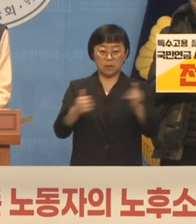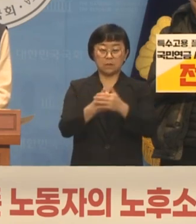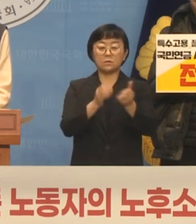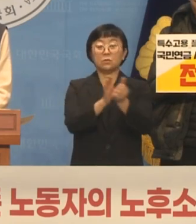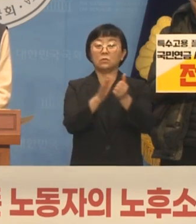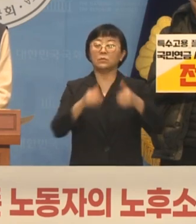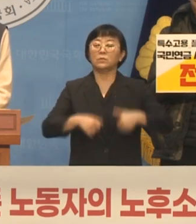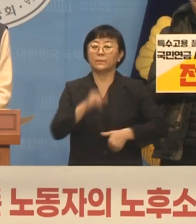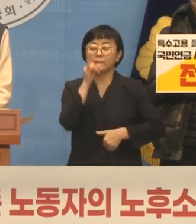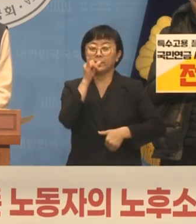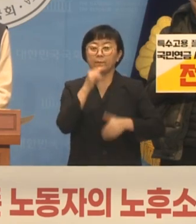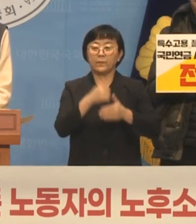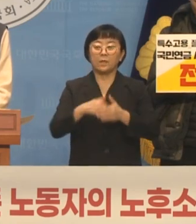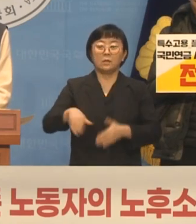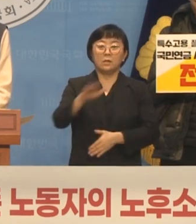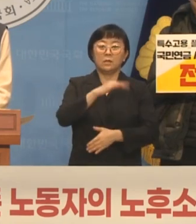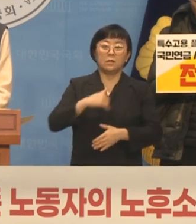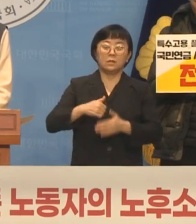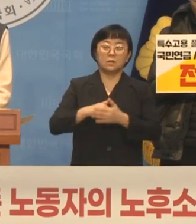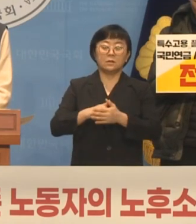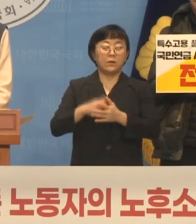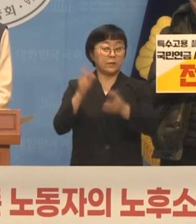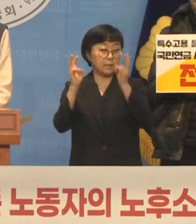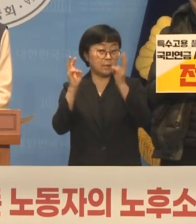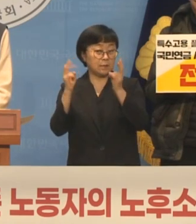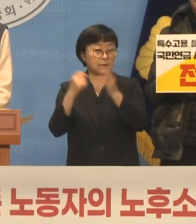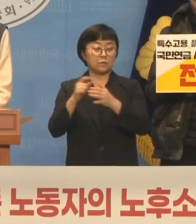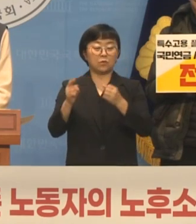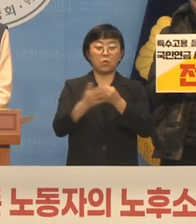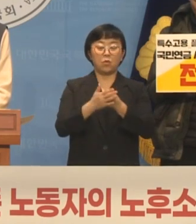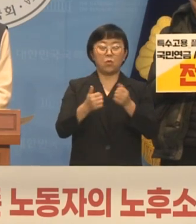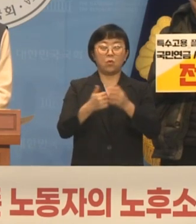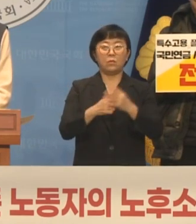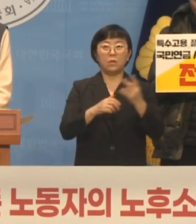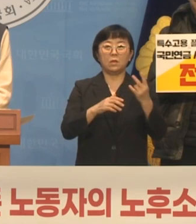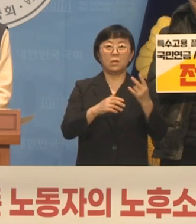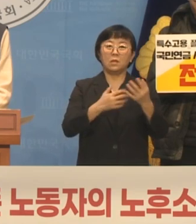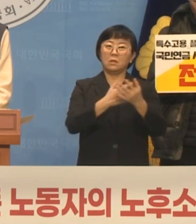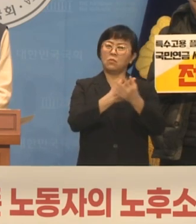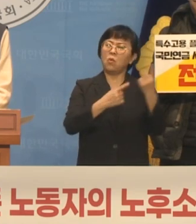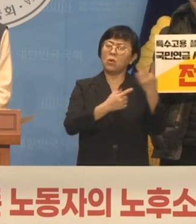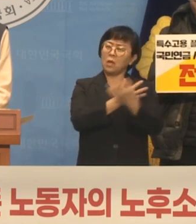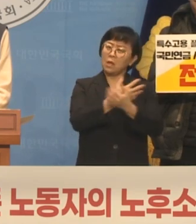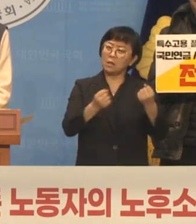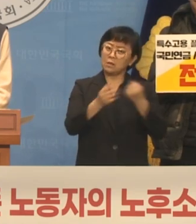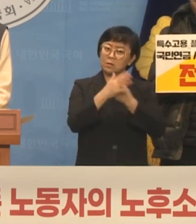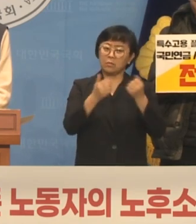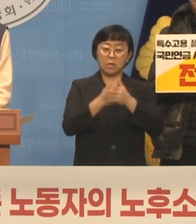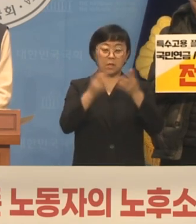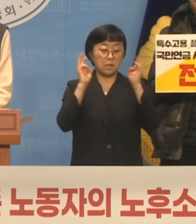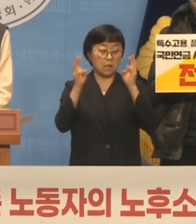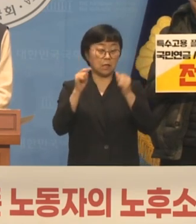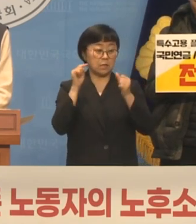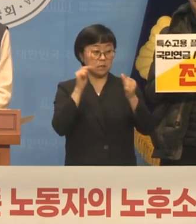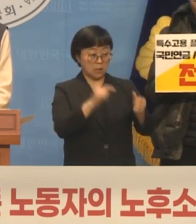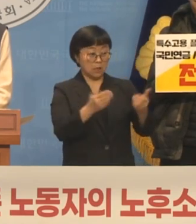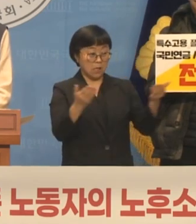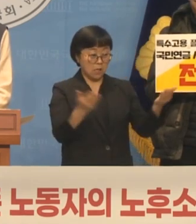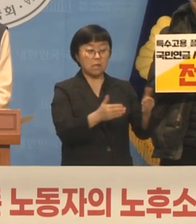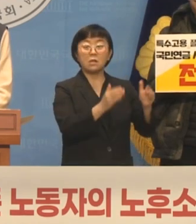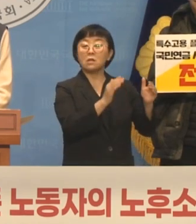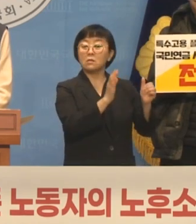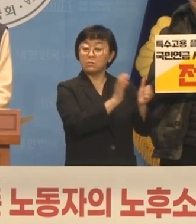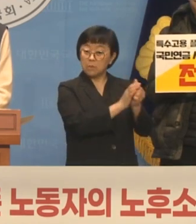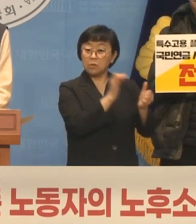합니다. 저희는 사측과 위탁 위임 계약서를 작성하고 회사가 지시하는 업무를 진행하고